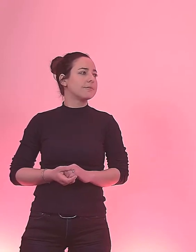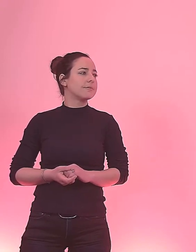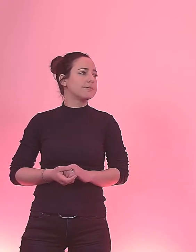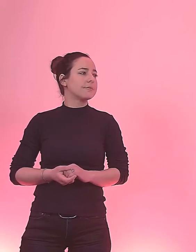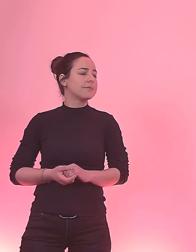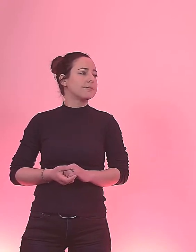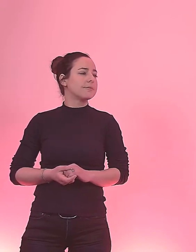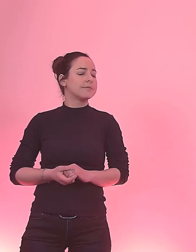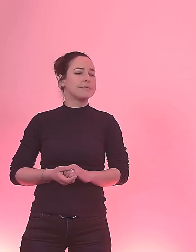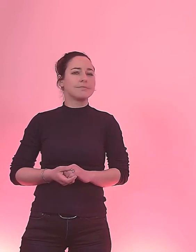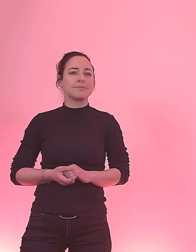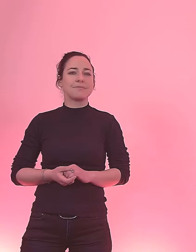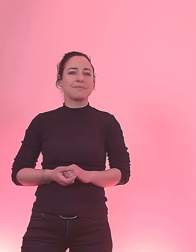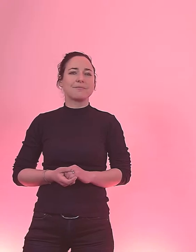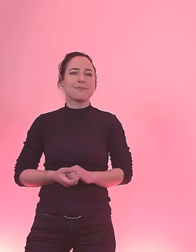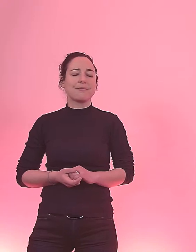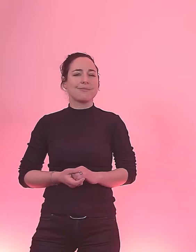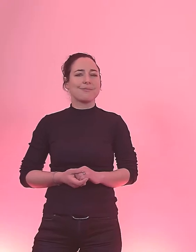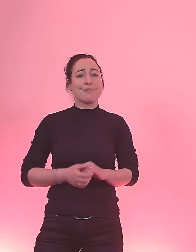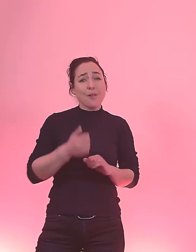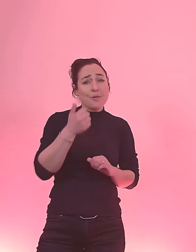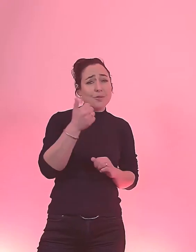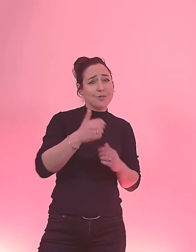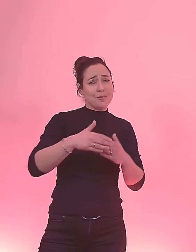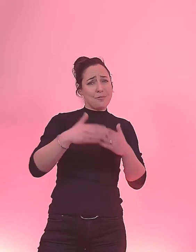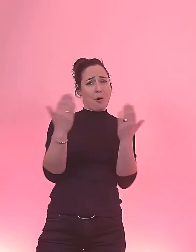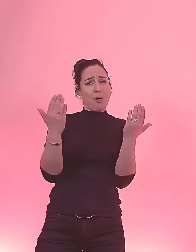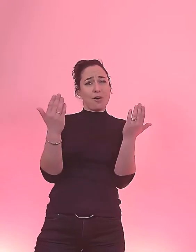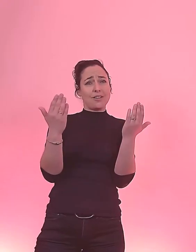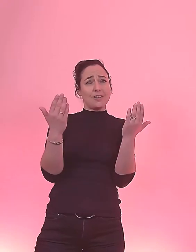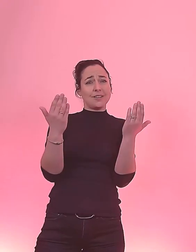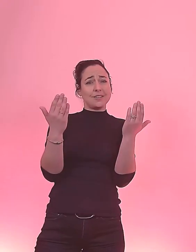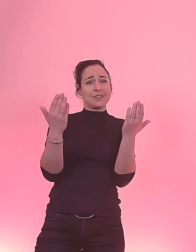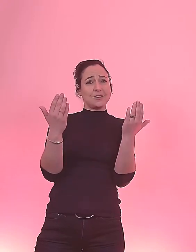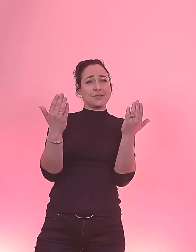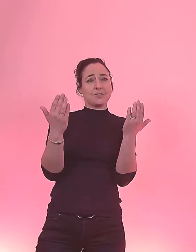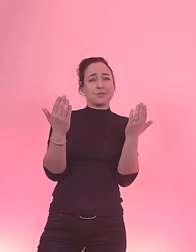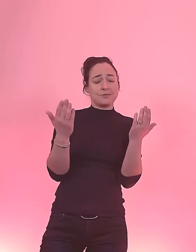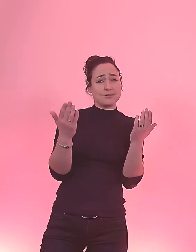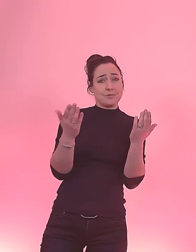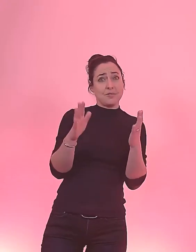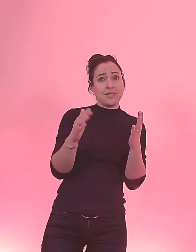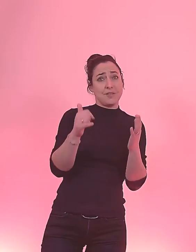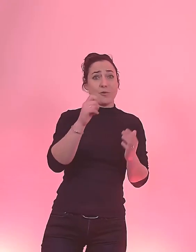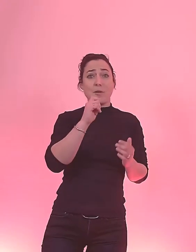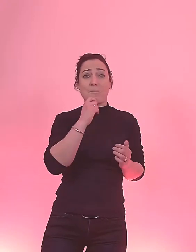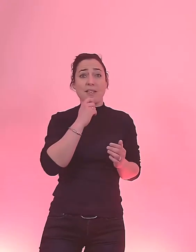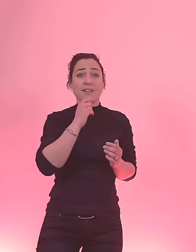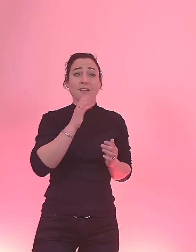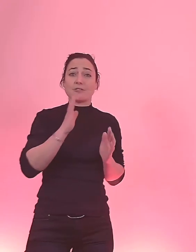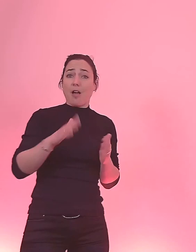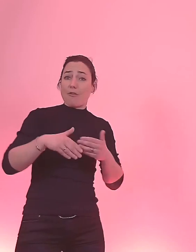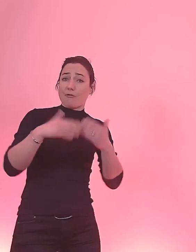goeden morgen misschien wel goedemiddag als je vanmorgen geschaatst hebt een mooi weer te zijn ik